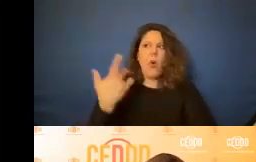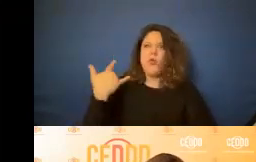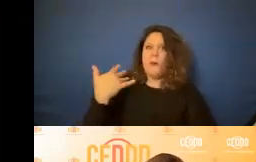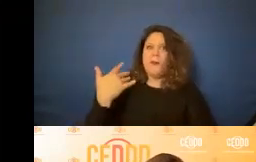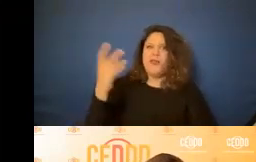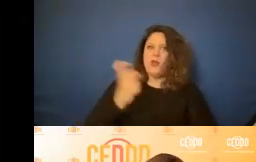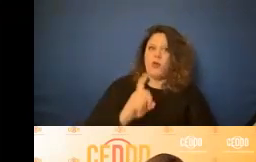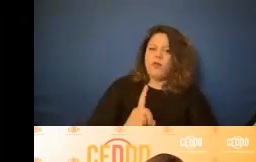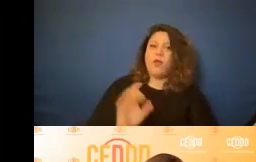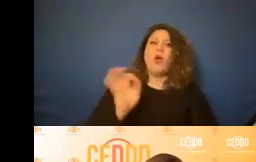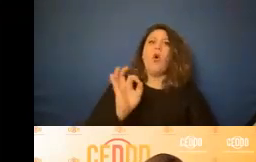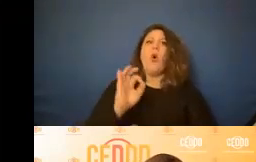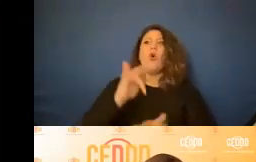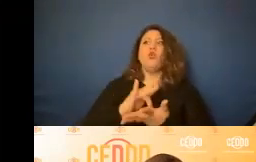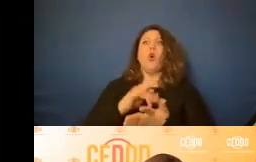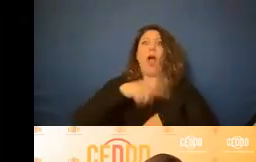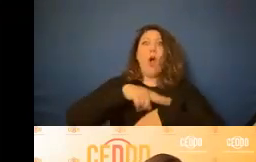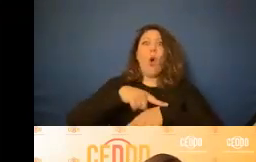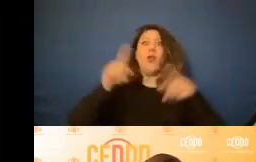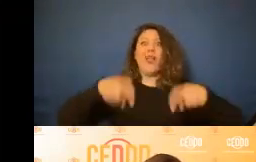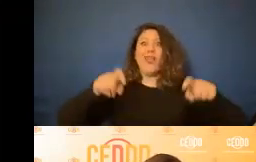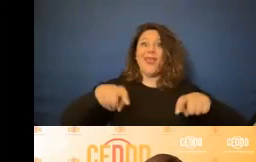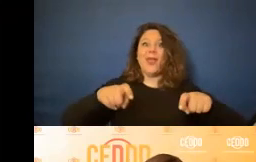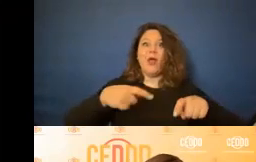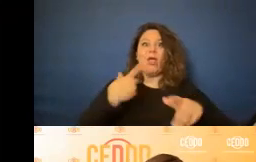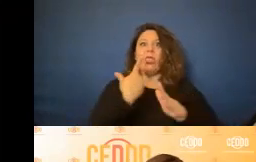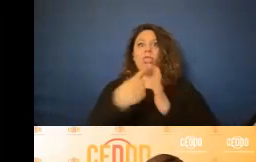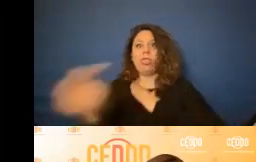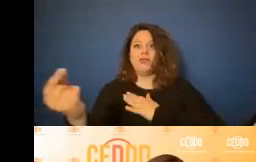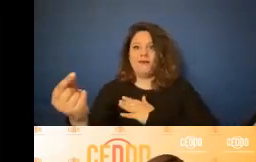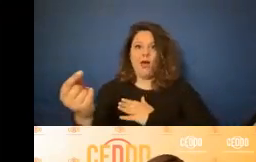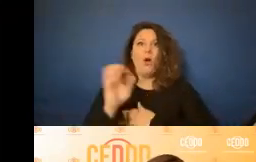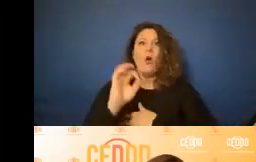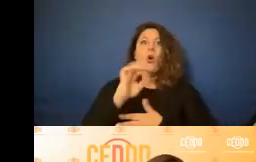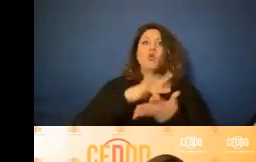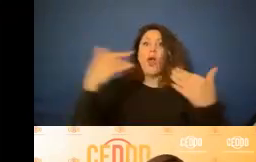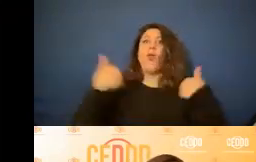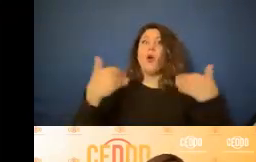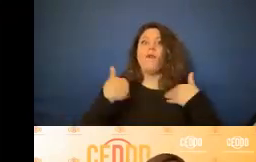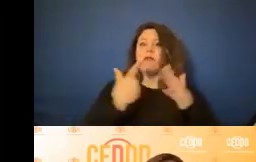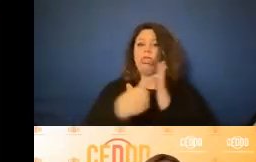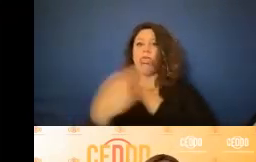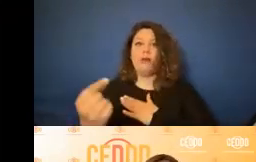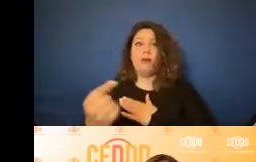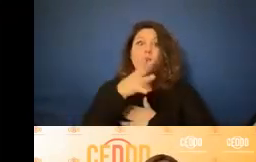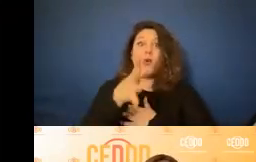fuga en la hora del patio o en la parte de educación física. ¿Por qué? Porque en educación física hay más movimiento, se